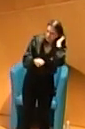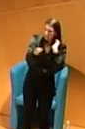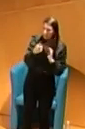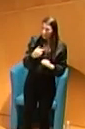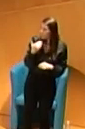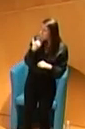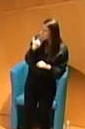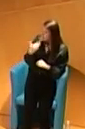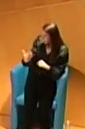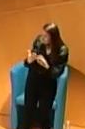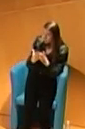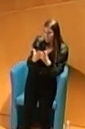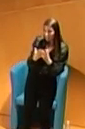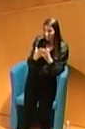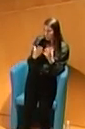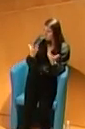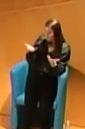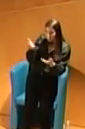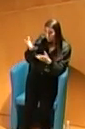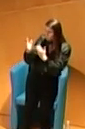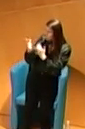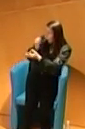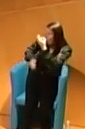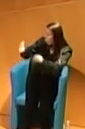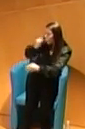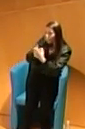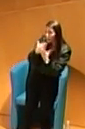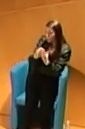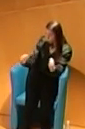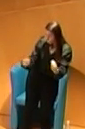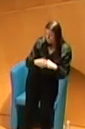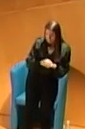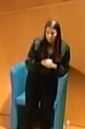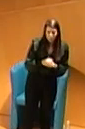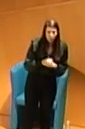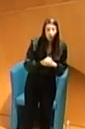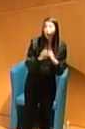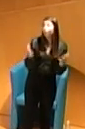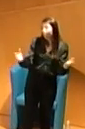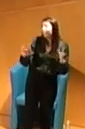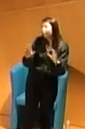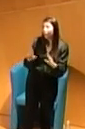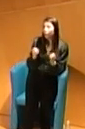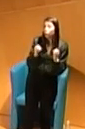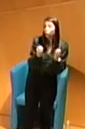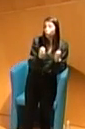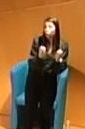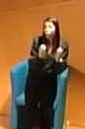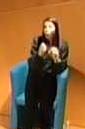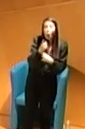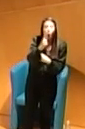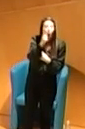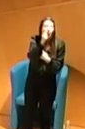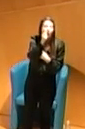Merci en tous les cas pour tout ce que vous avez dit. Voilà, c'est que souvent les papas, ils